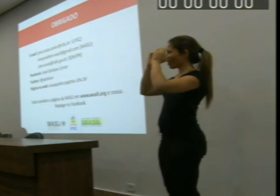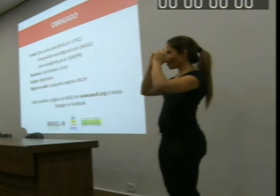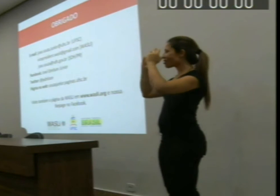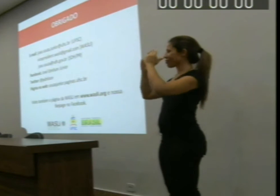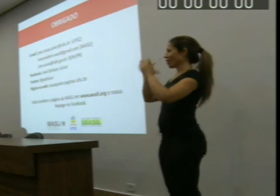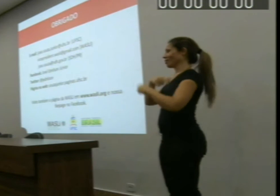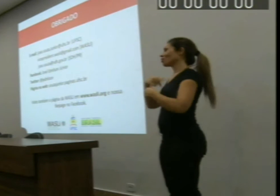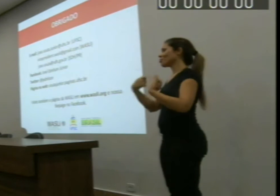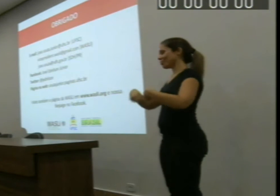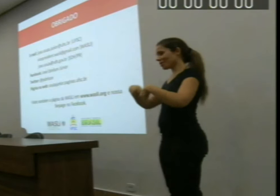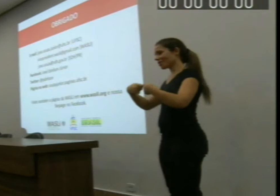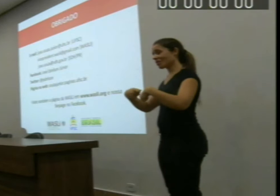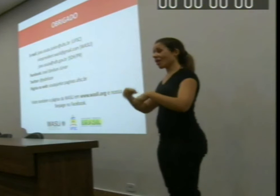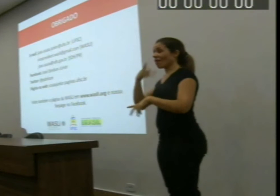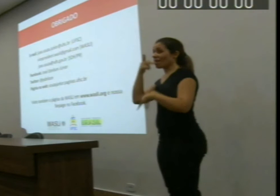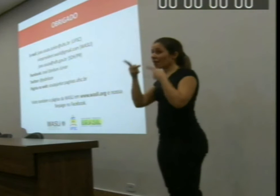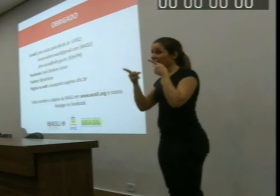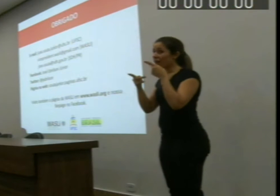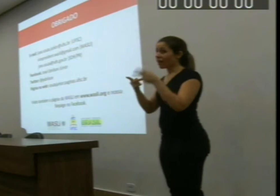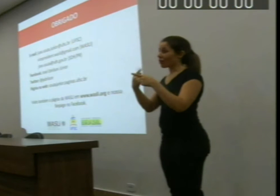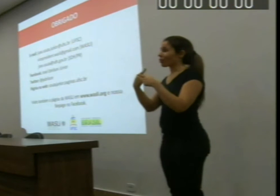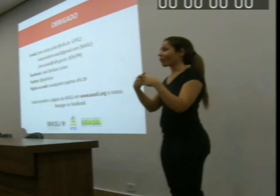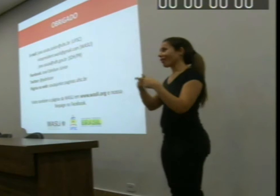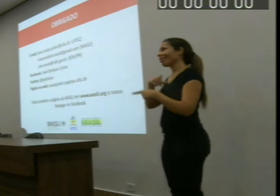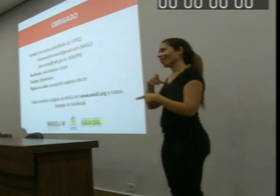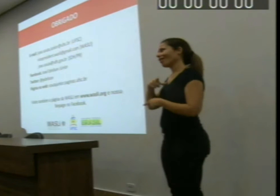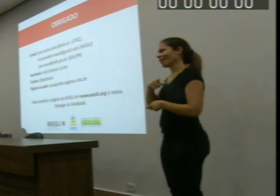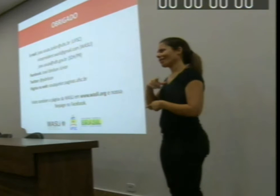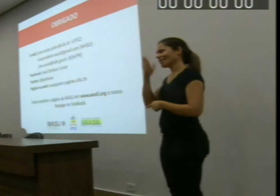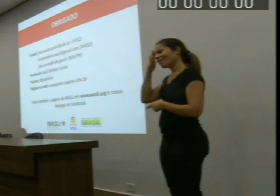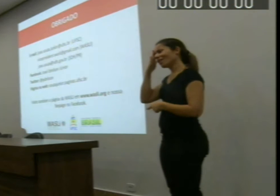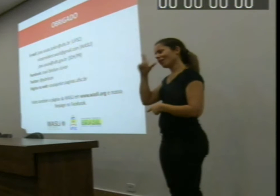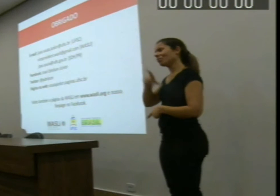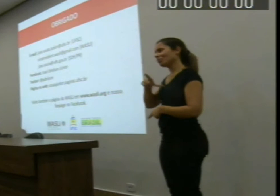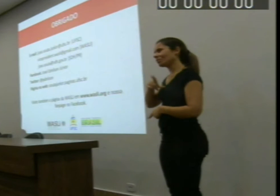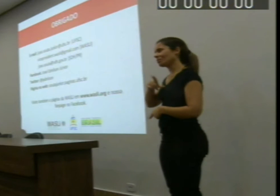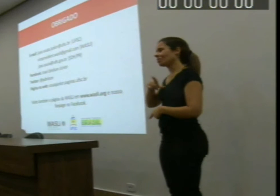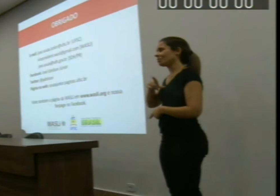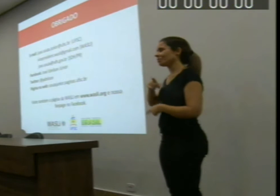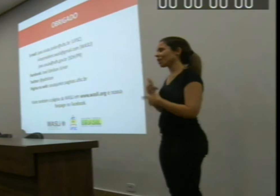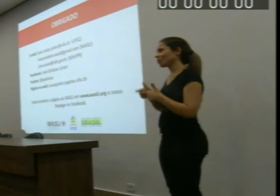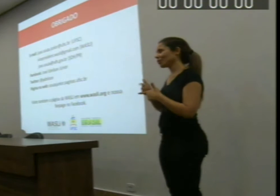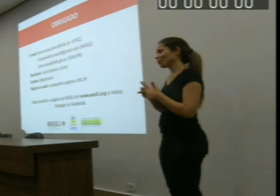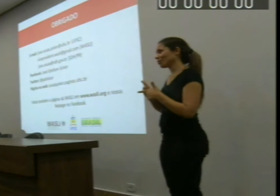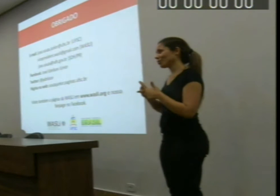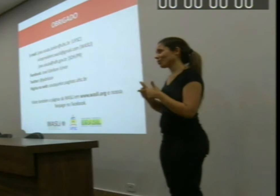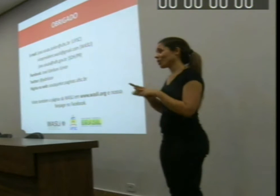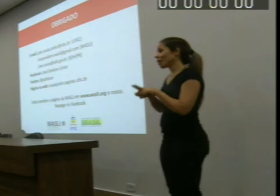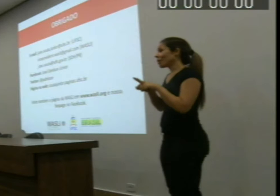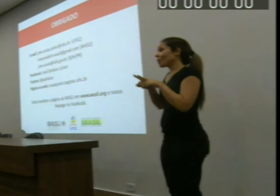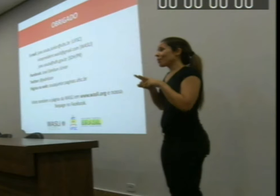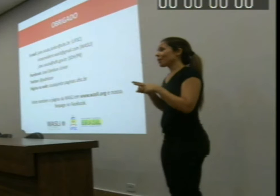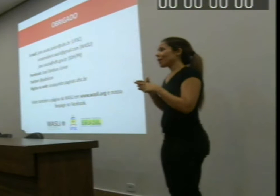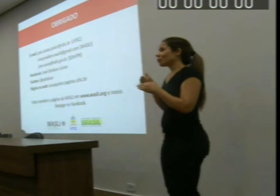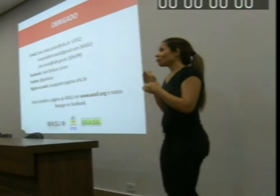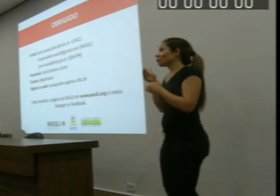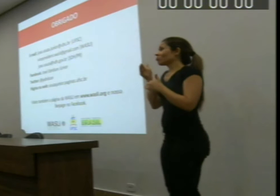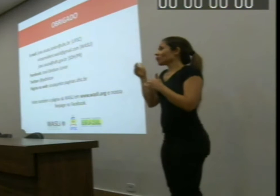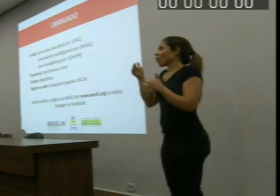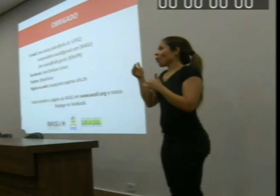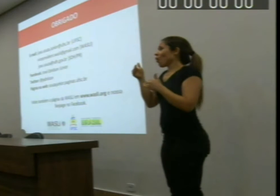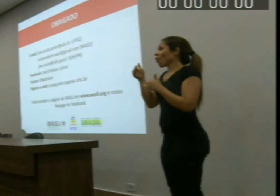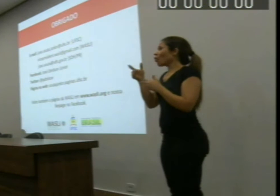pelo fato que existe problema né só que aonde a gente tem que ir realmente quando já se